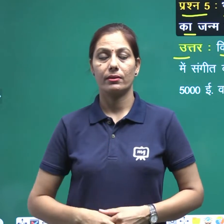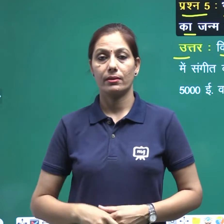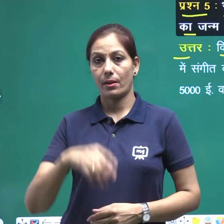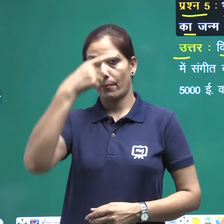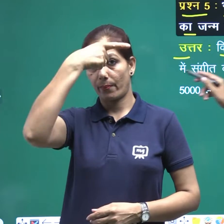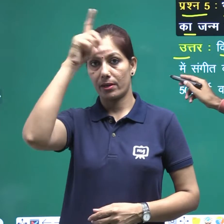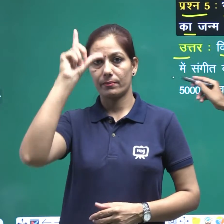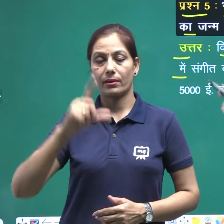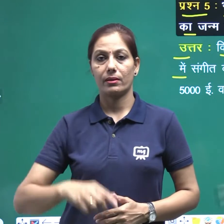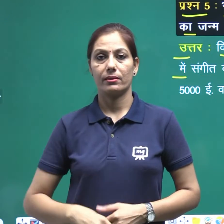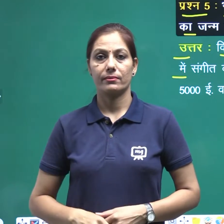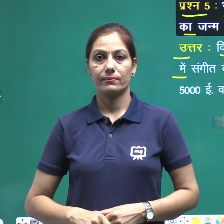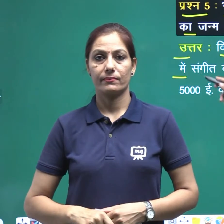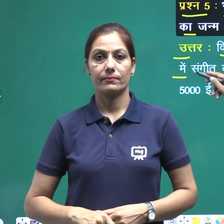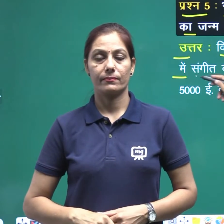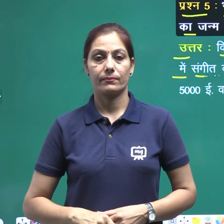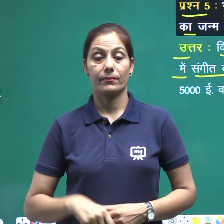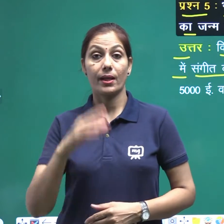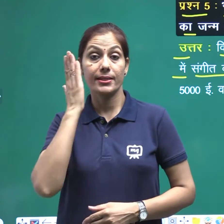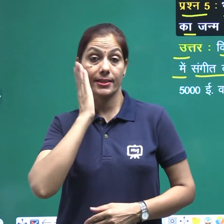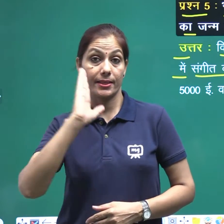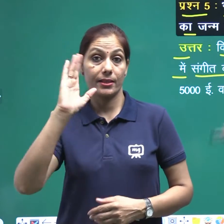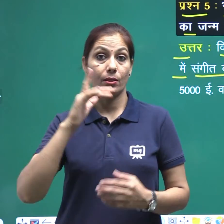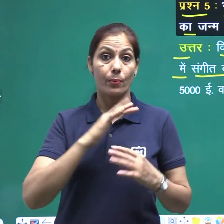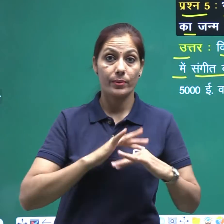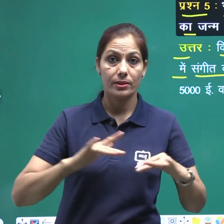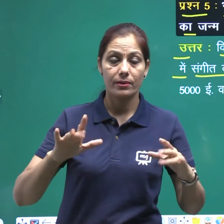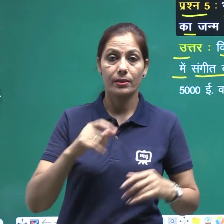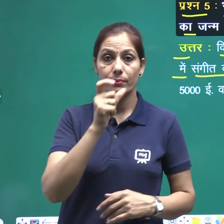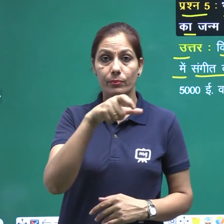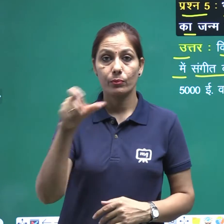भारत में संगीत कला का जन्म